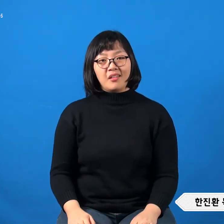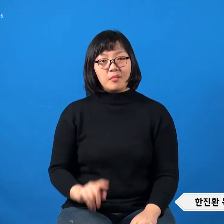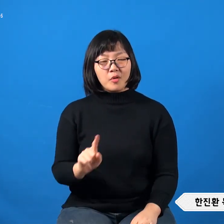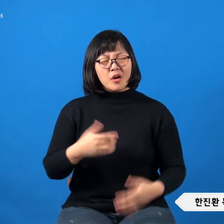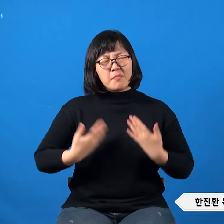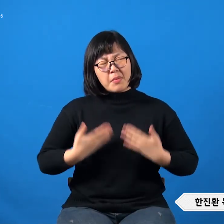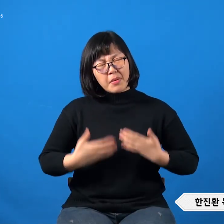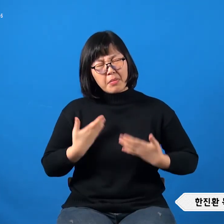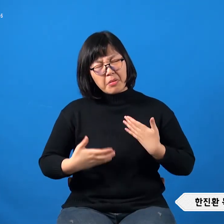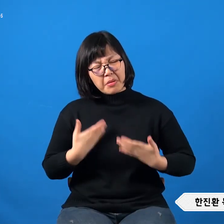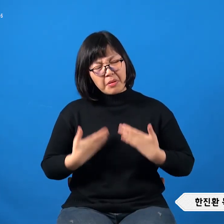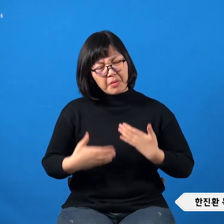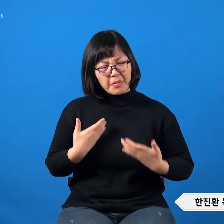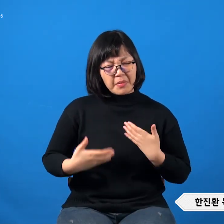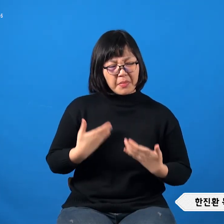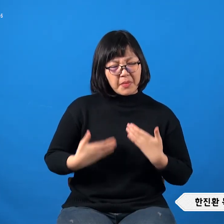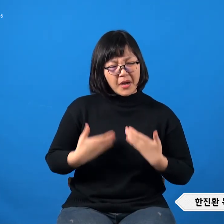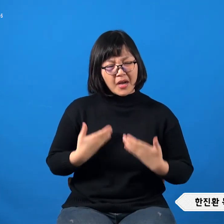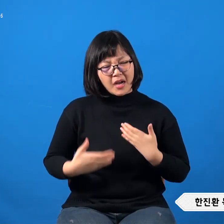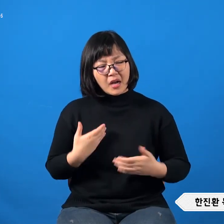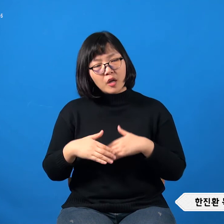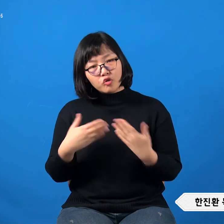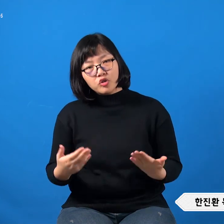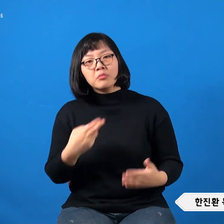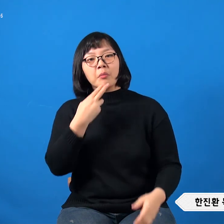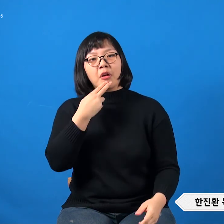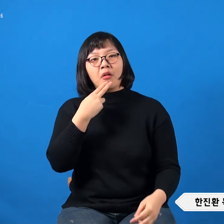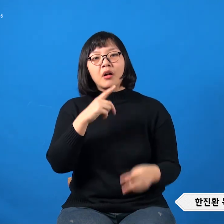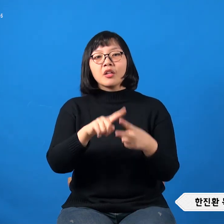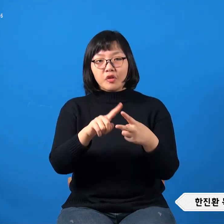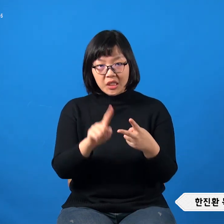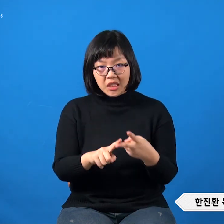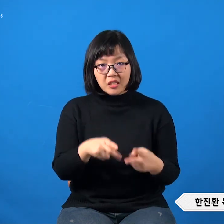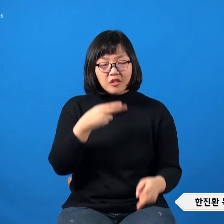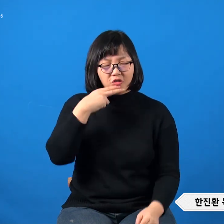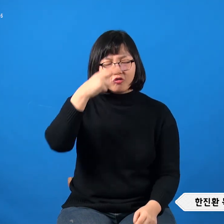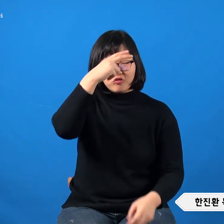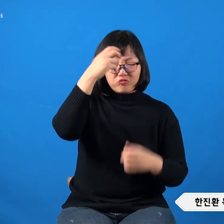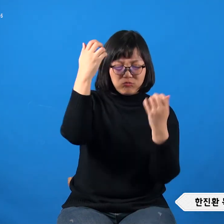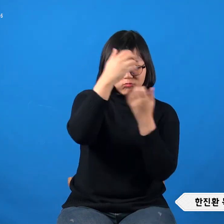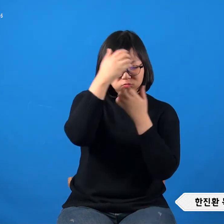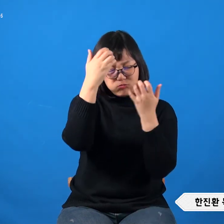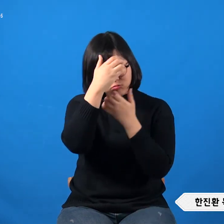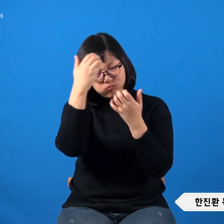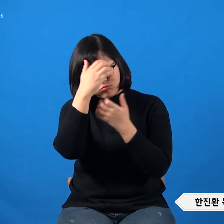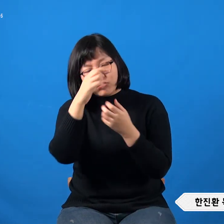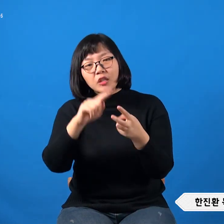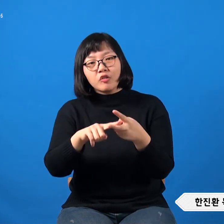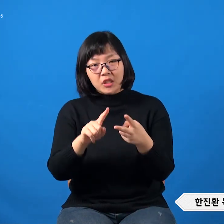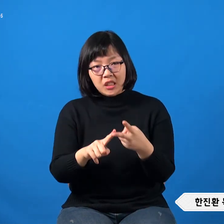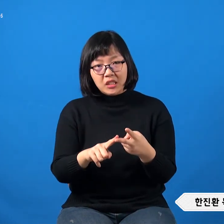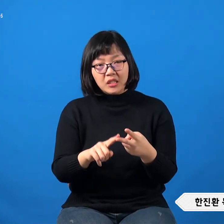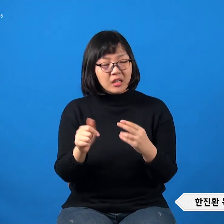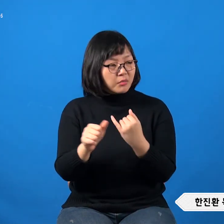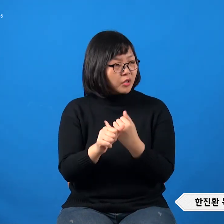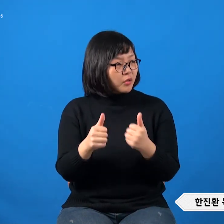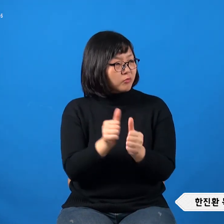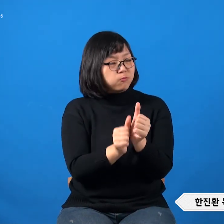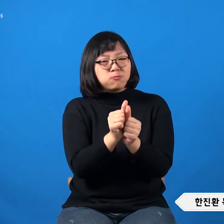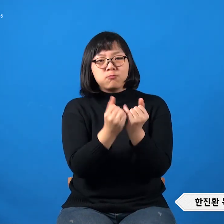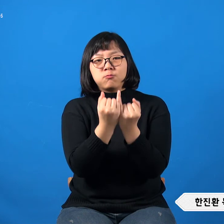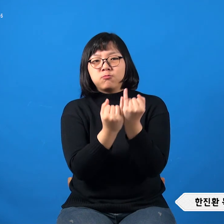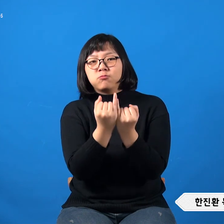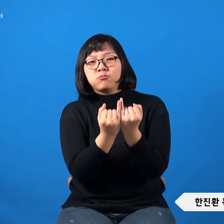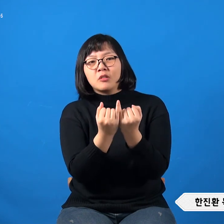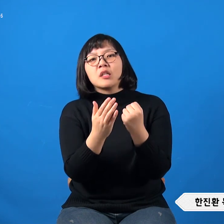했든지, 아니면 술, 담배를 과하게 했든지, 아니면 무슨 동성애를 했든지, 자기가 자기 몸에